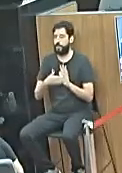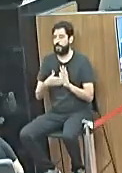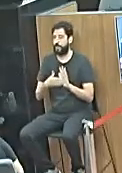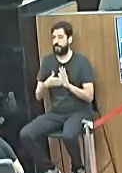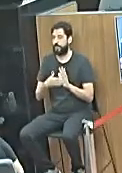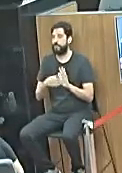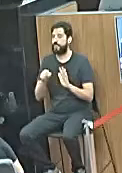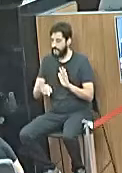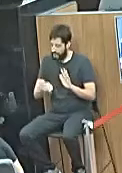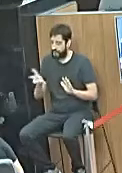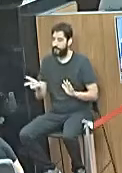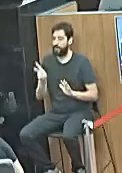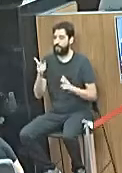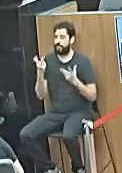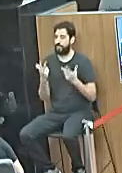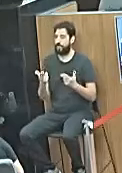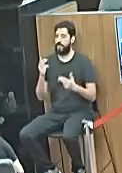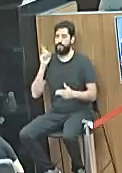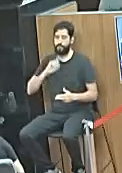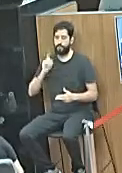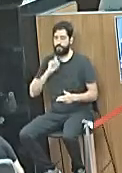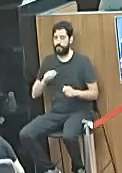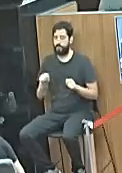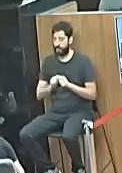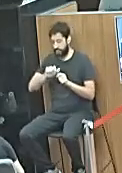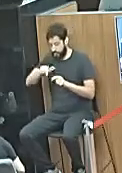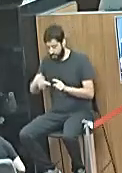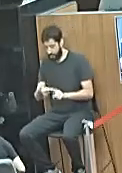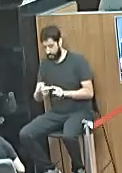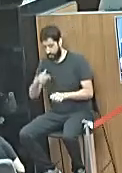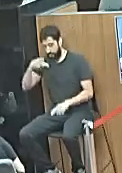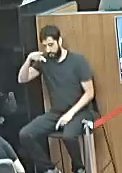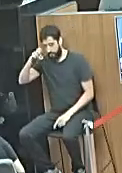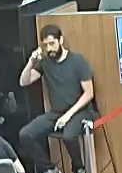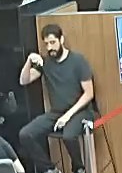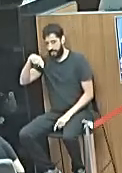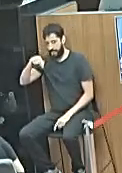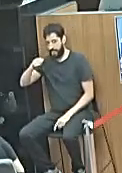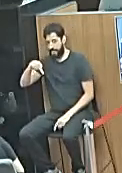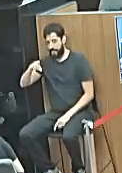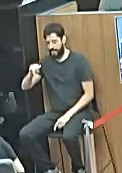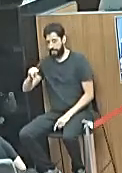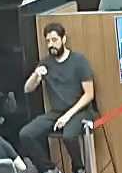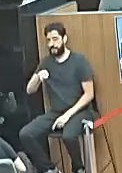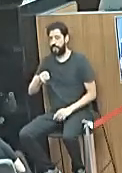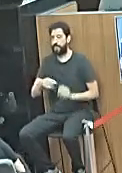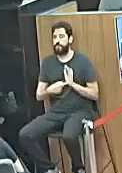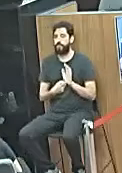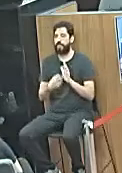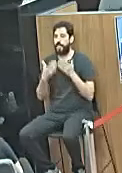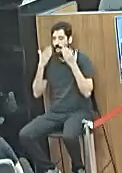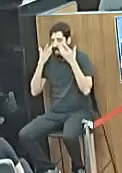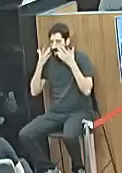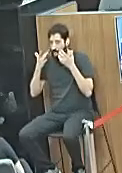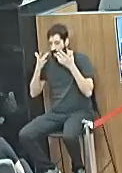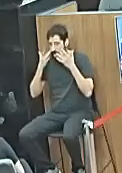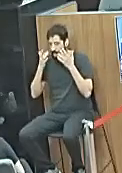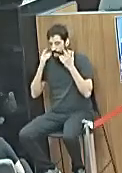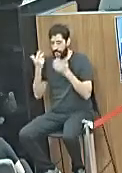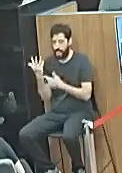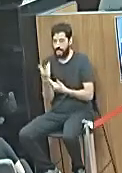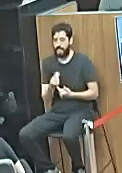minas gerais realizará a segunda edição do pp na pe e festival nacional de artes para a infância na